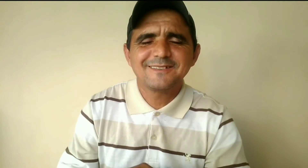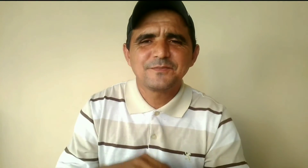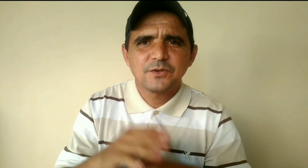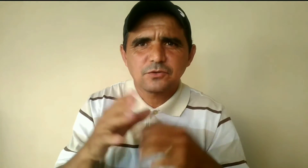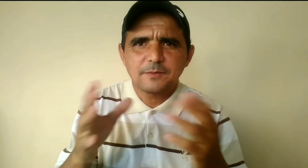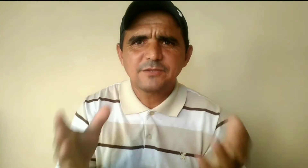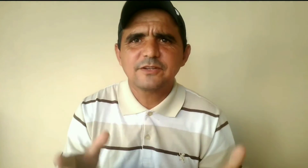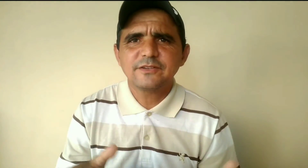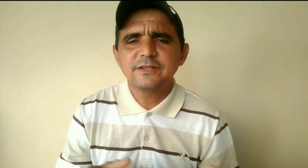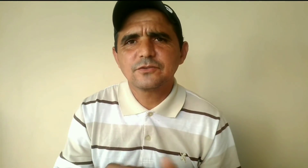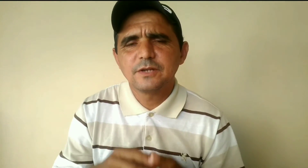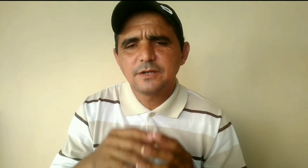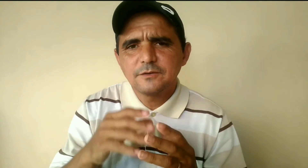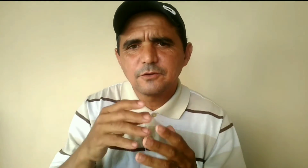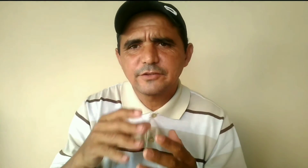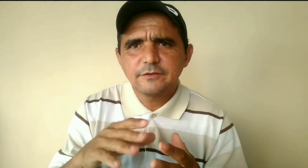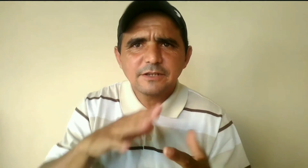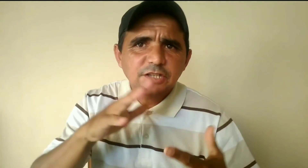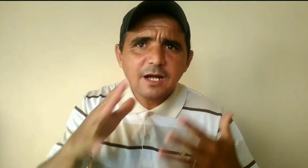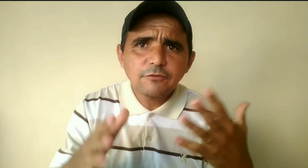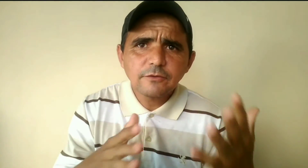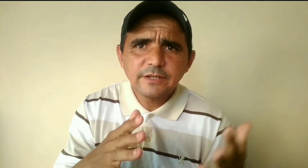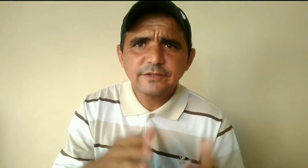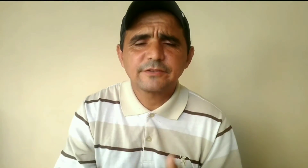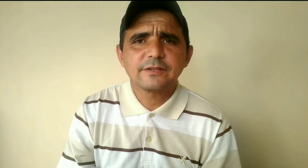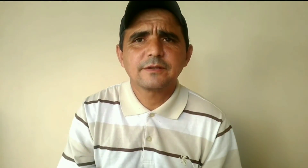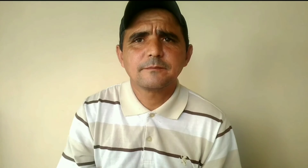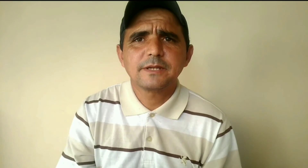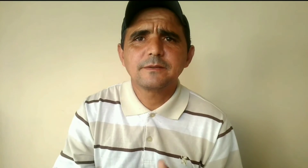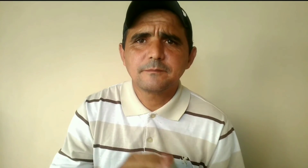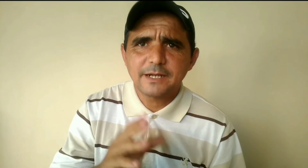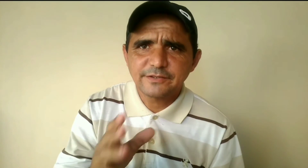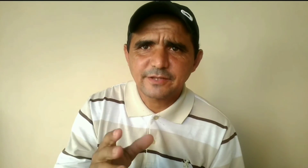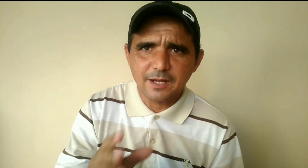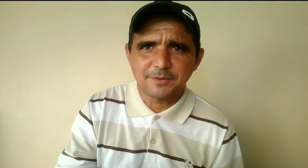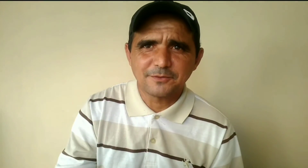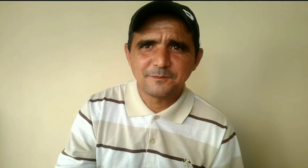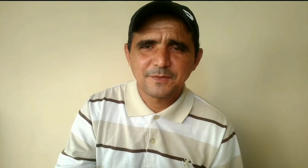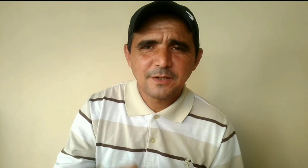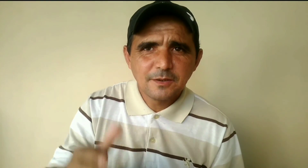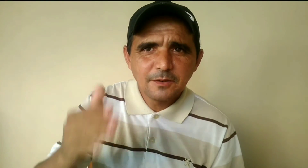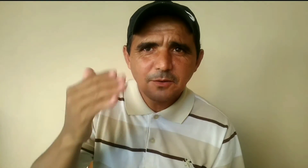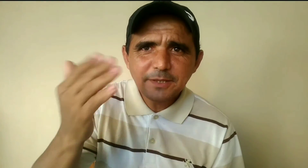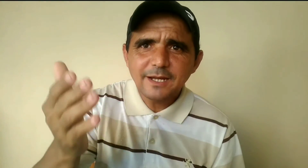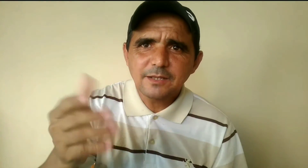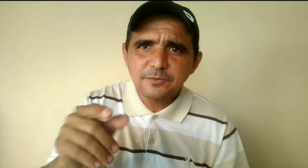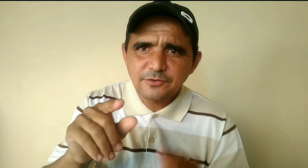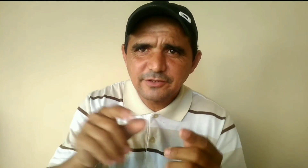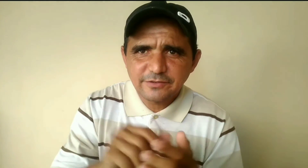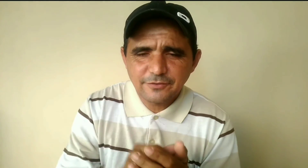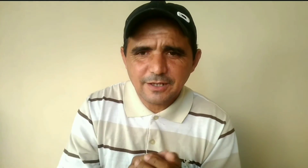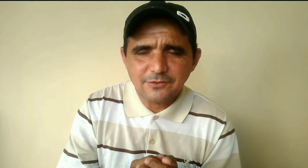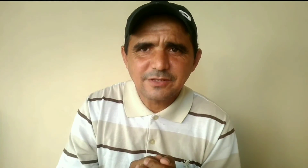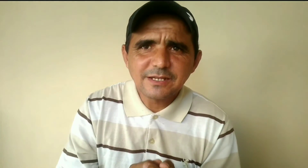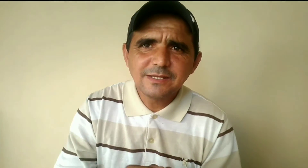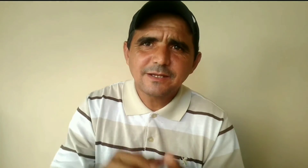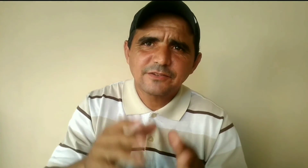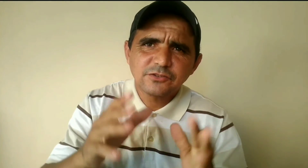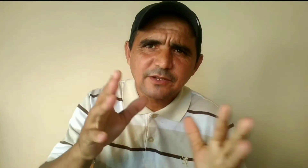né, quanto mais fazer isso, você vai chegar à fluência assim bem mais rápido. Obrigado por vocês que ficaram até aqui, assistiu